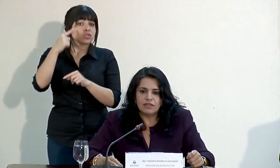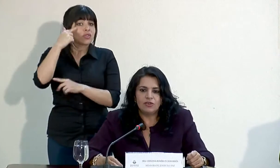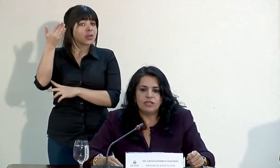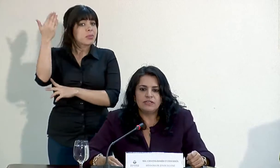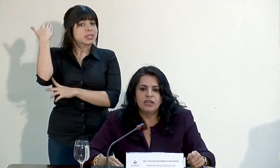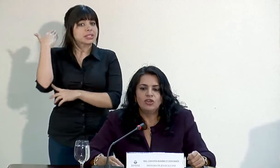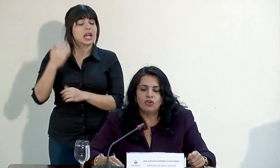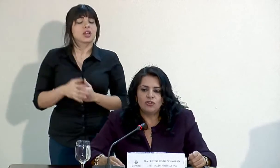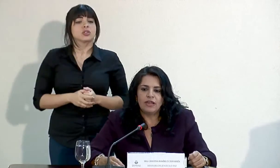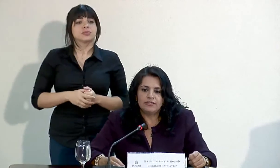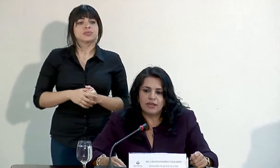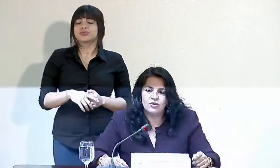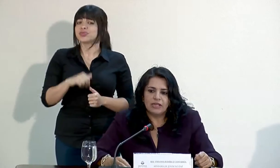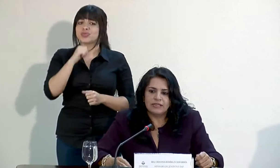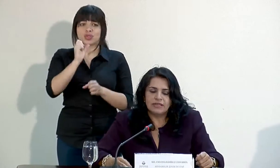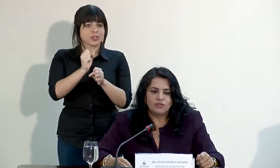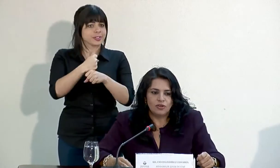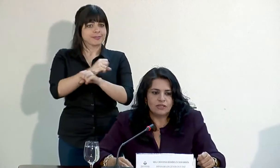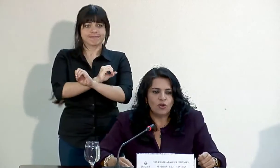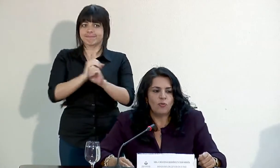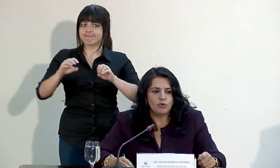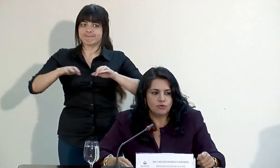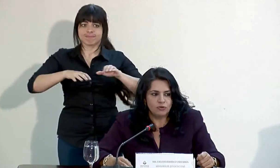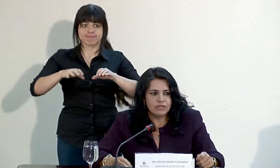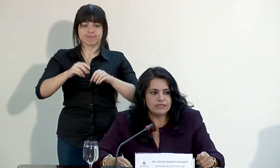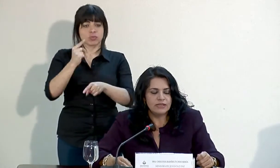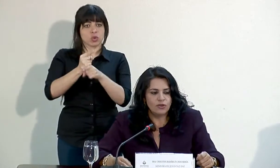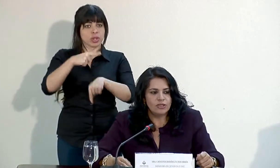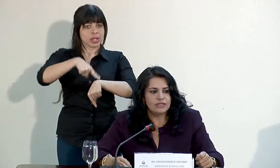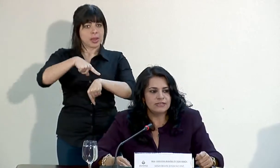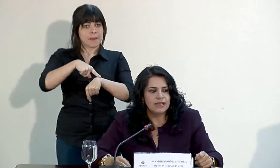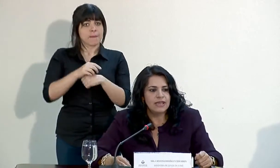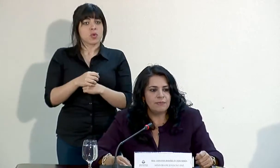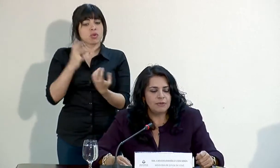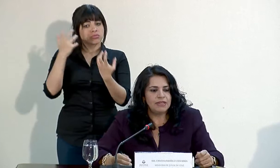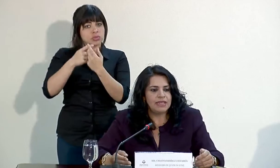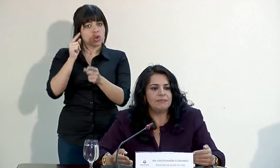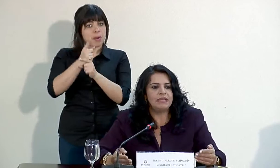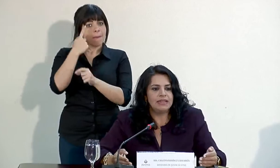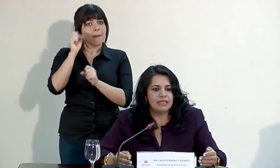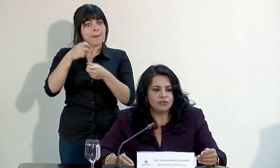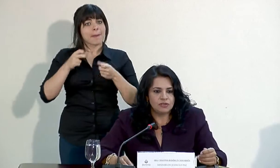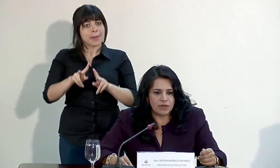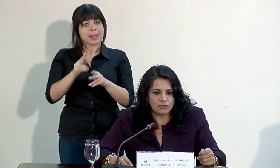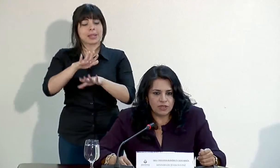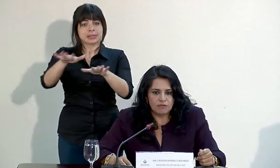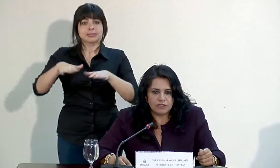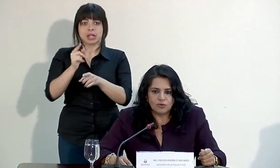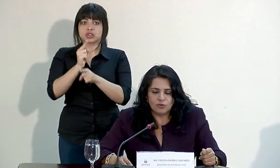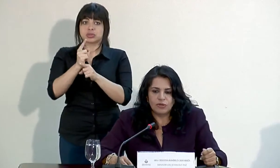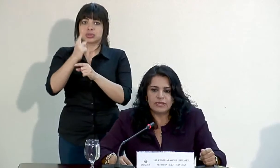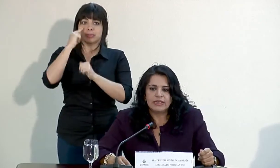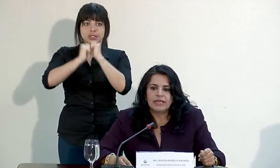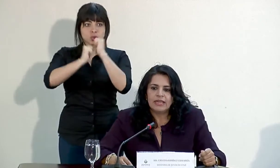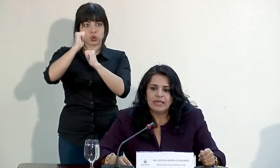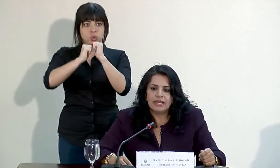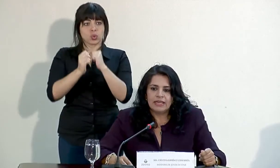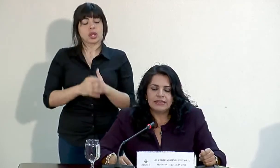administraciones anteriores no realizaron esas acciones oportunas, idóneas, que permitieran brindar esos espacios en